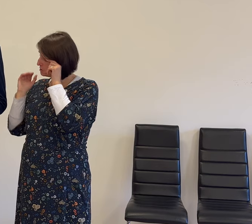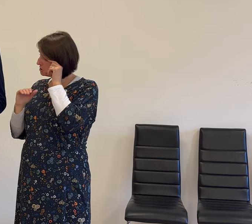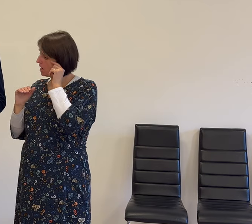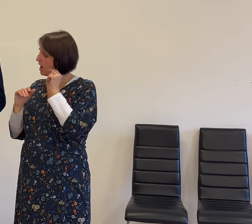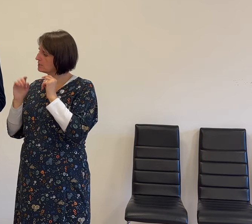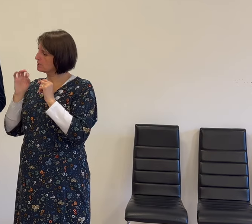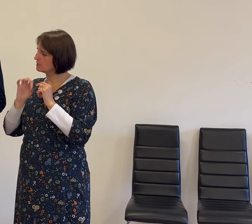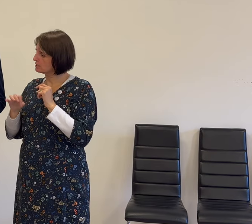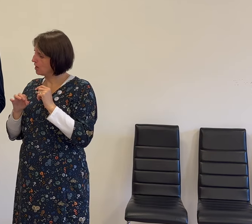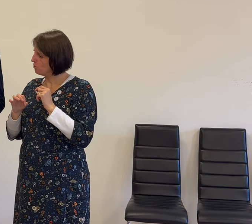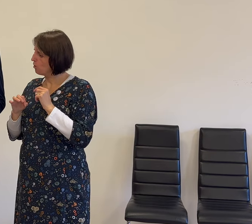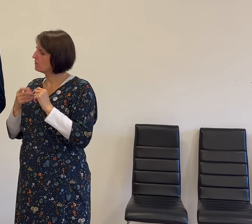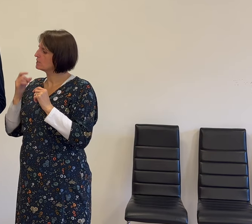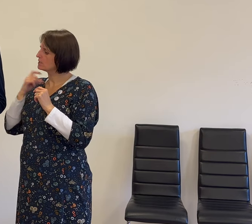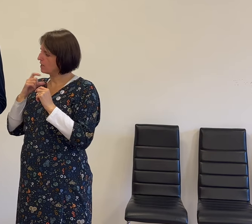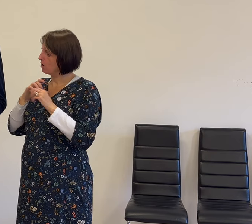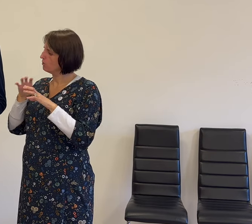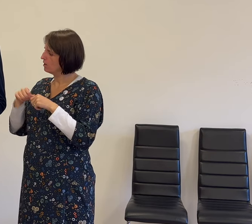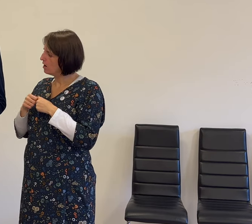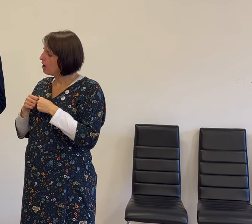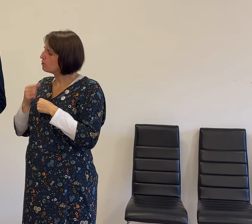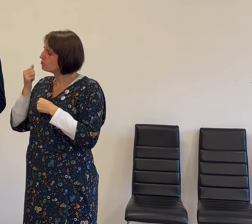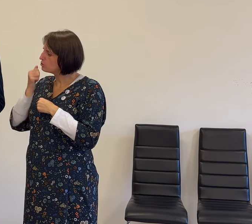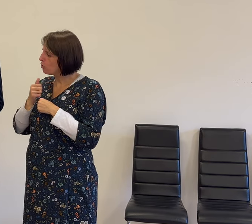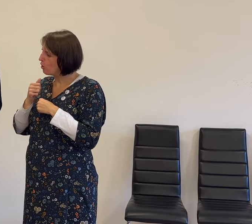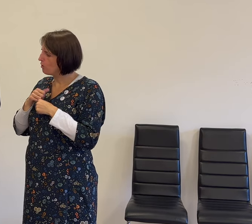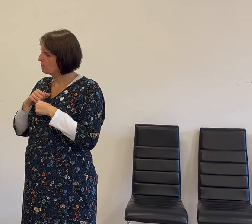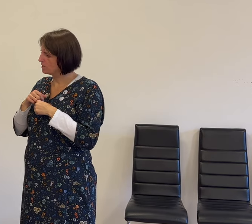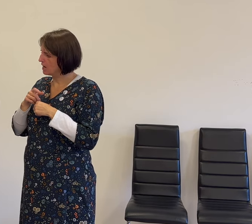Saulovi řekne: člověk nesmí klesat na mysli.